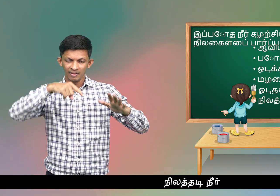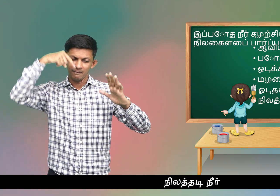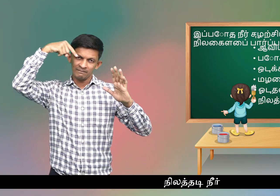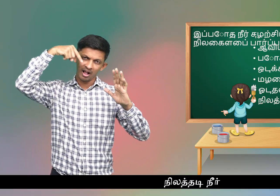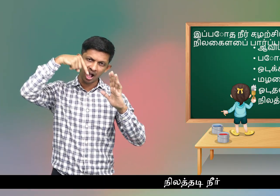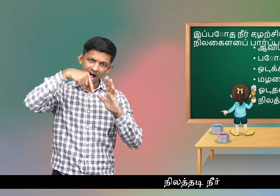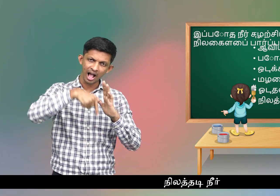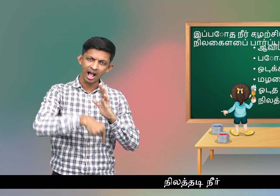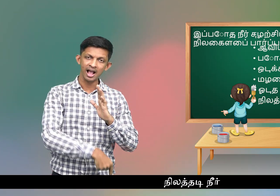நிலத்தடி நீர்.